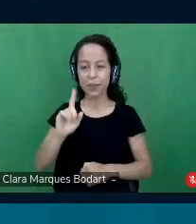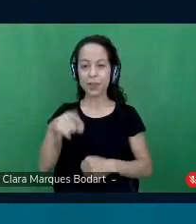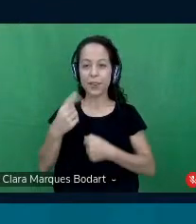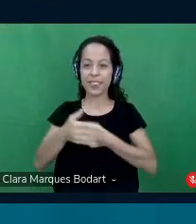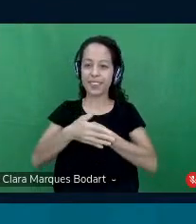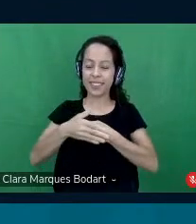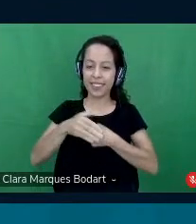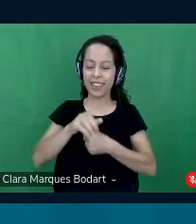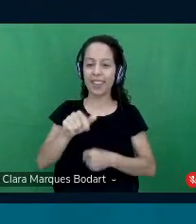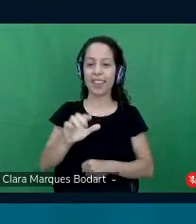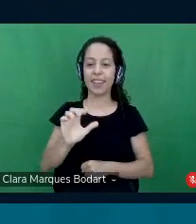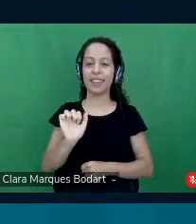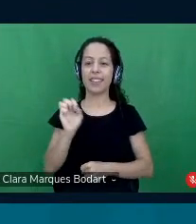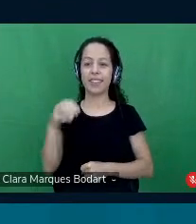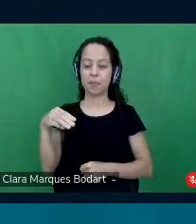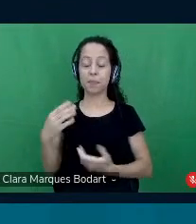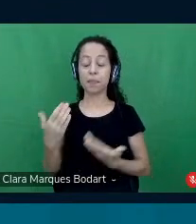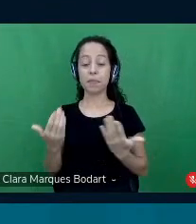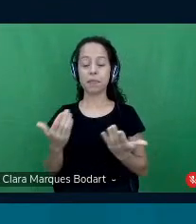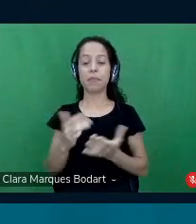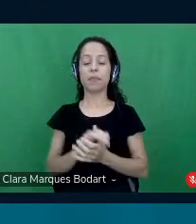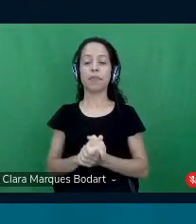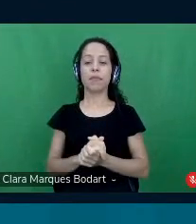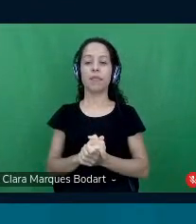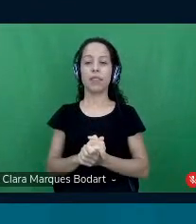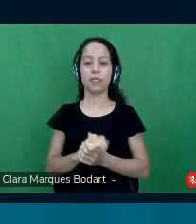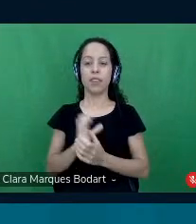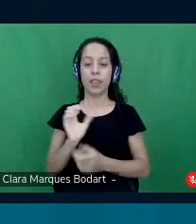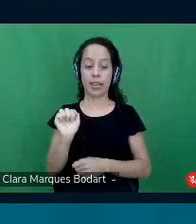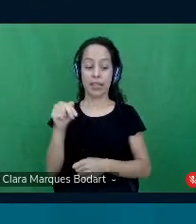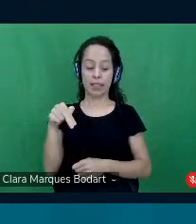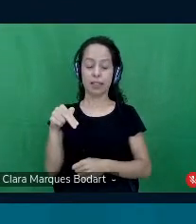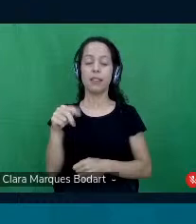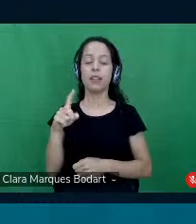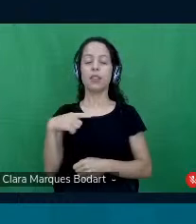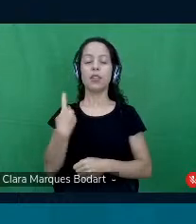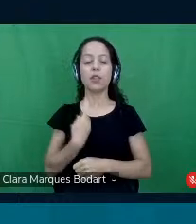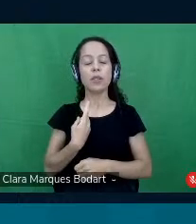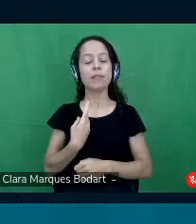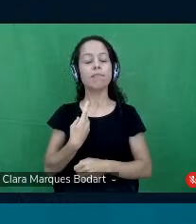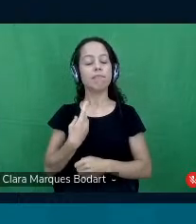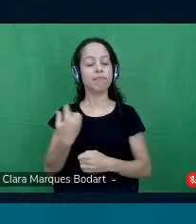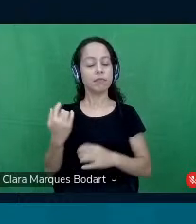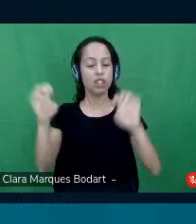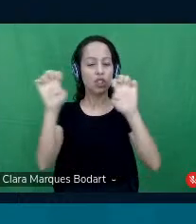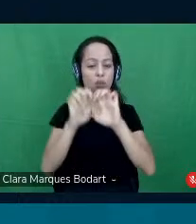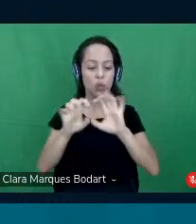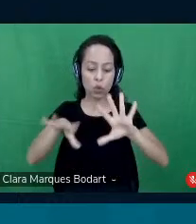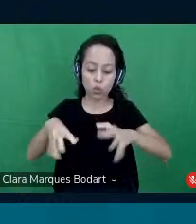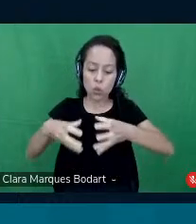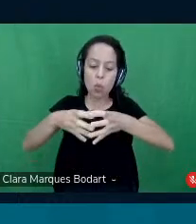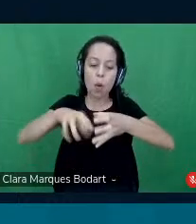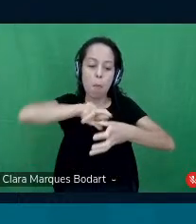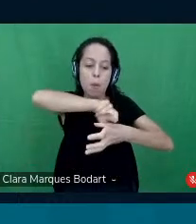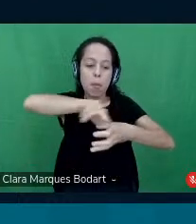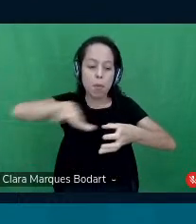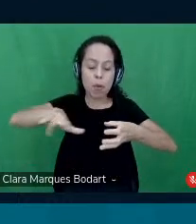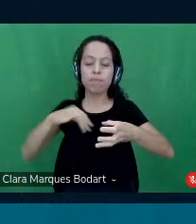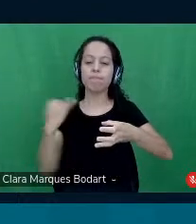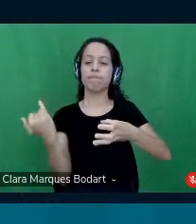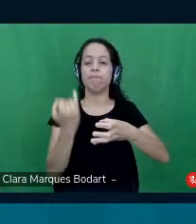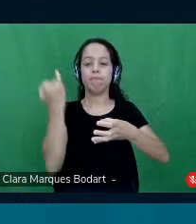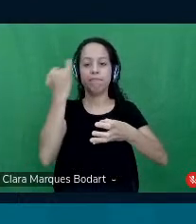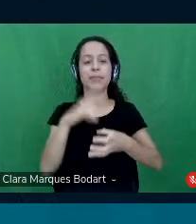CAN. Essa estrutura do próprio EPT é necessária porque nós somos 40 instituições associadas em todo o Brasil, temos mais de